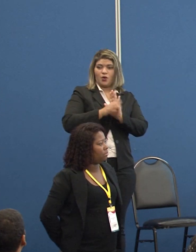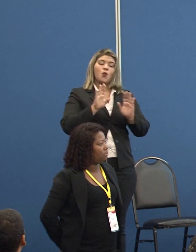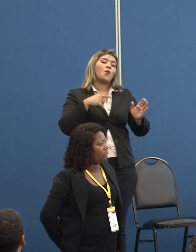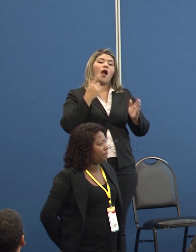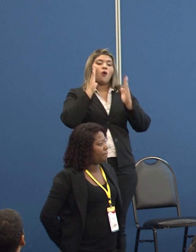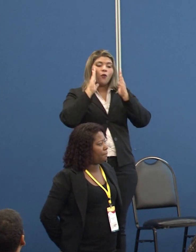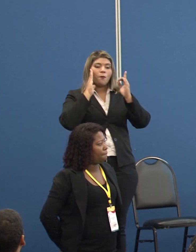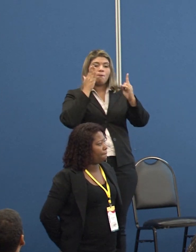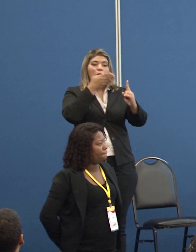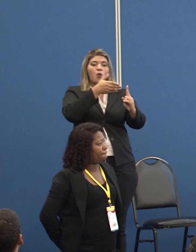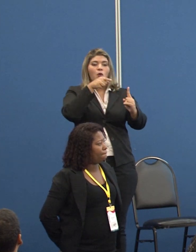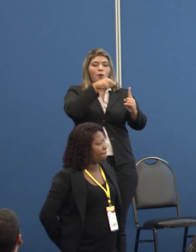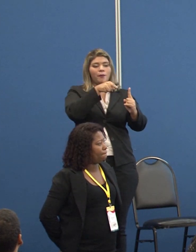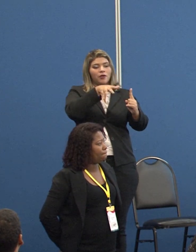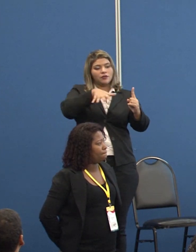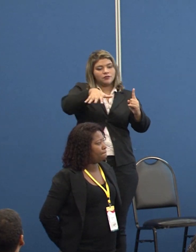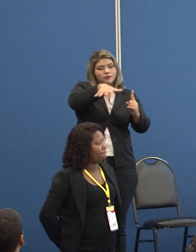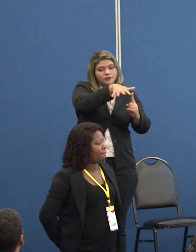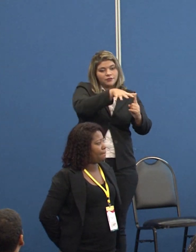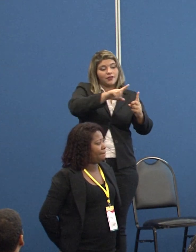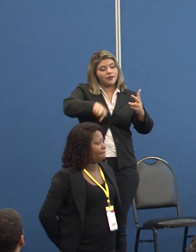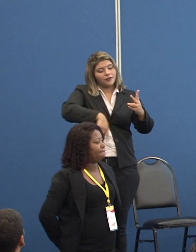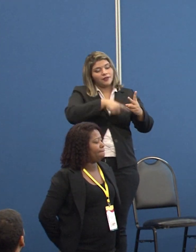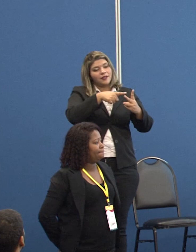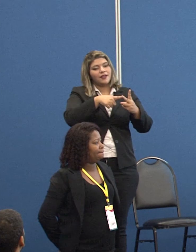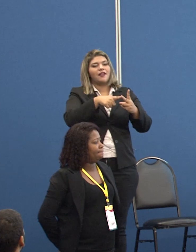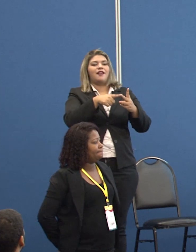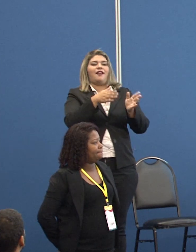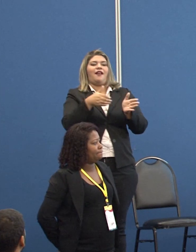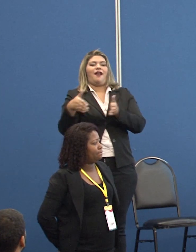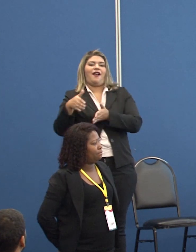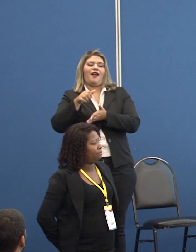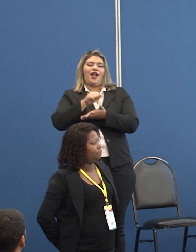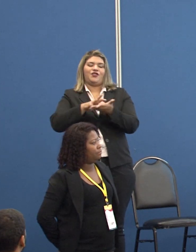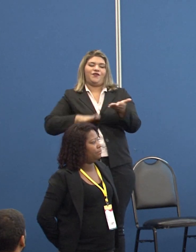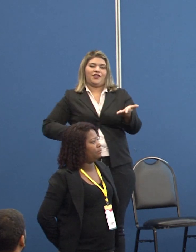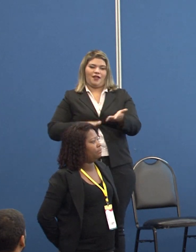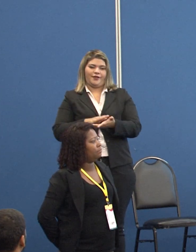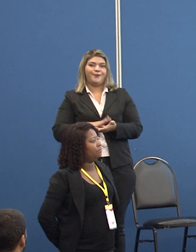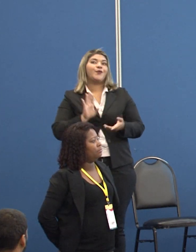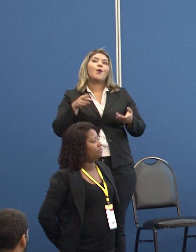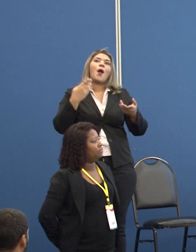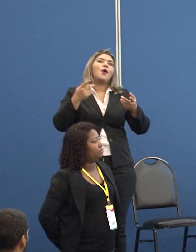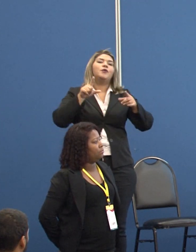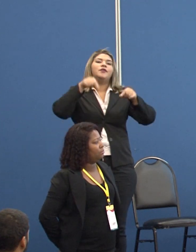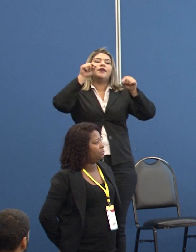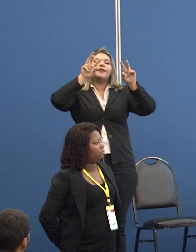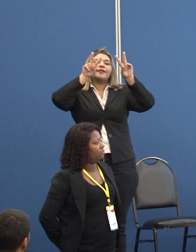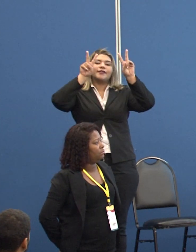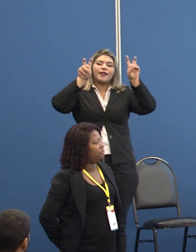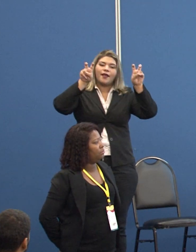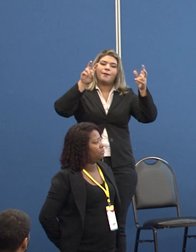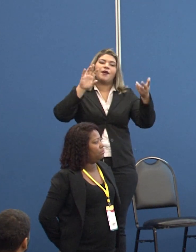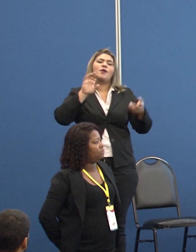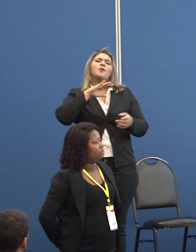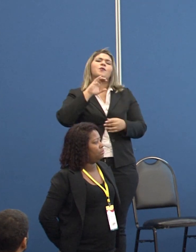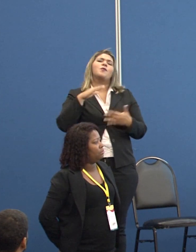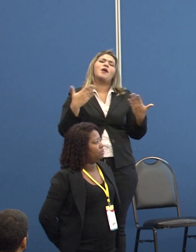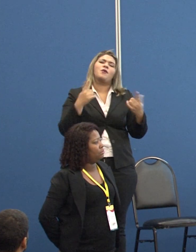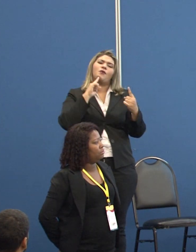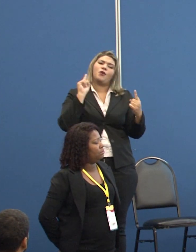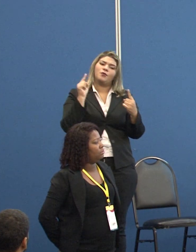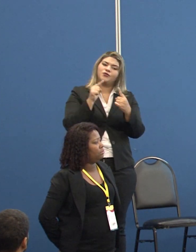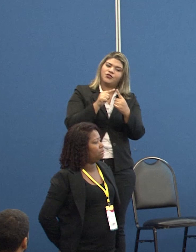vou passar para aquela parte do planejamento de atividades, né? Qual é o tema? Qual é o meu objetivo? Qual é o